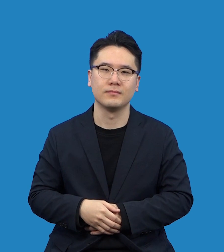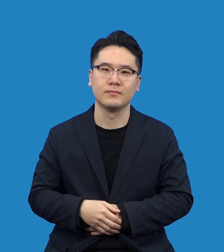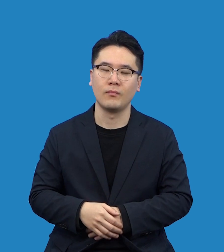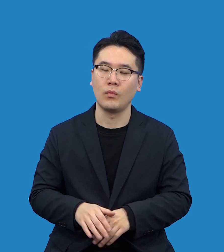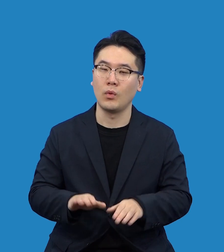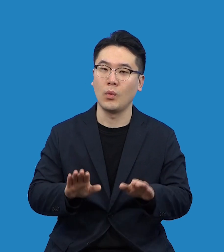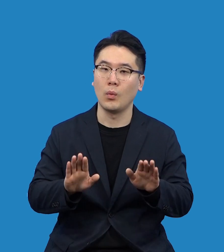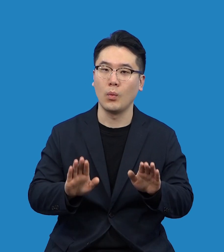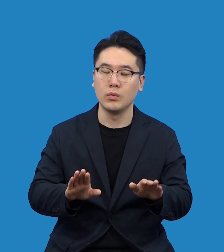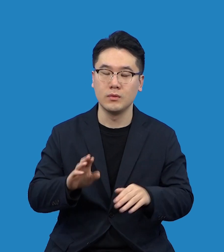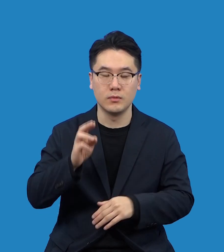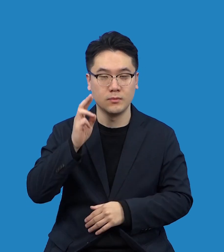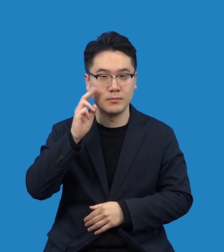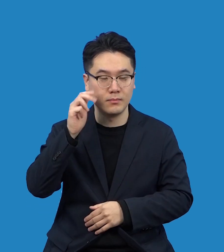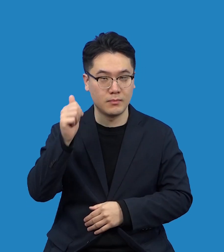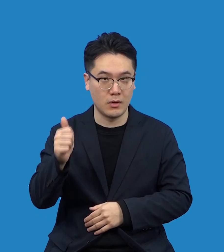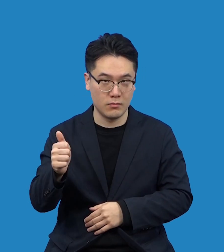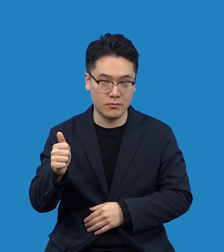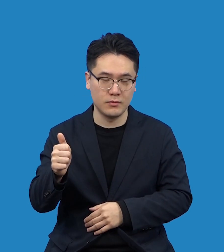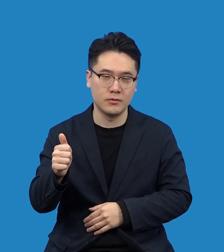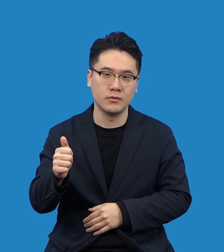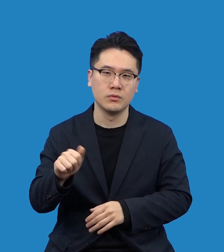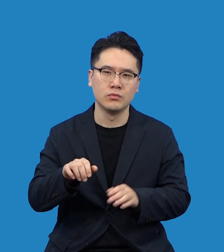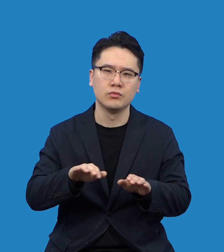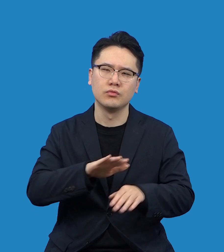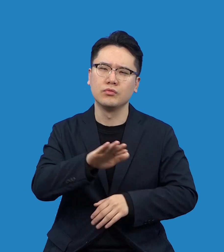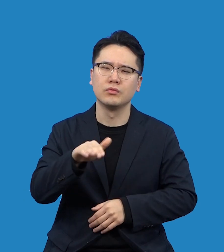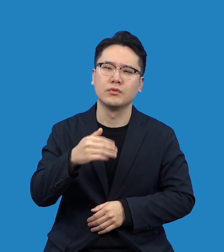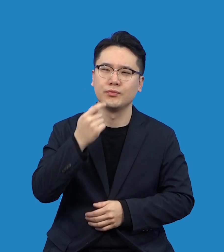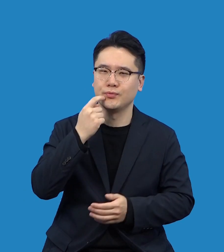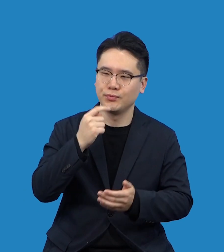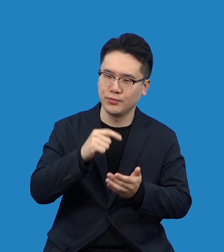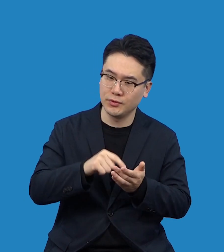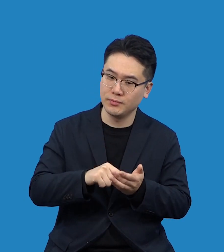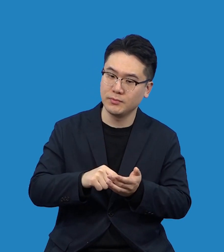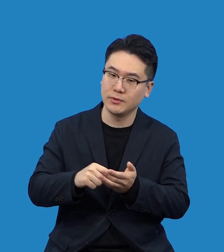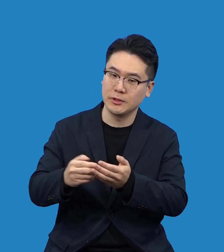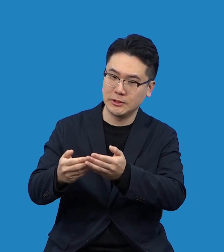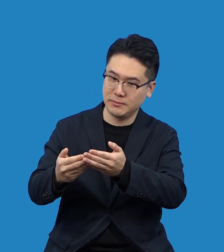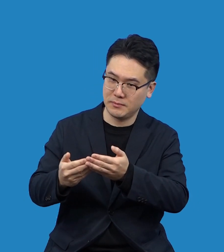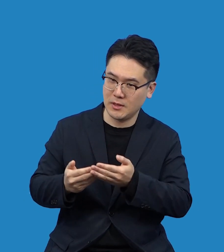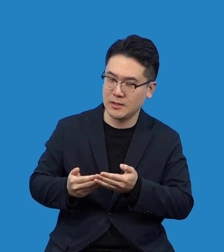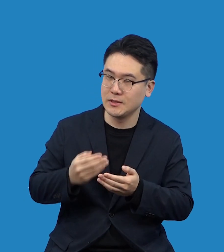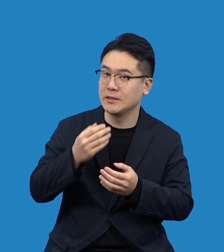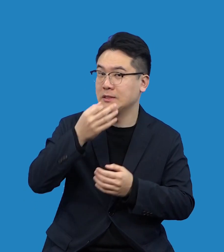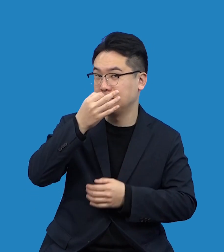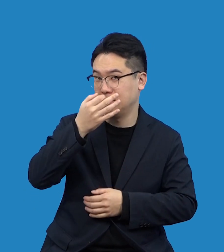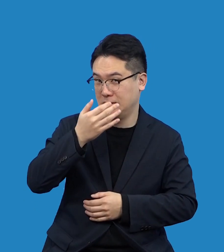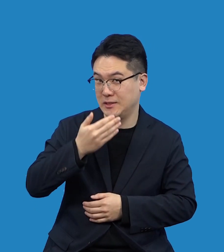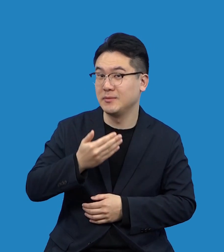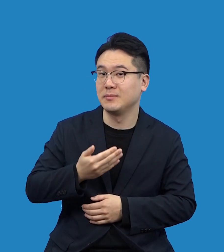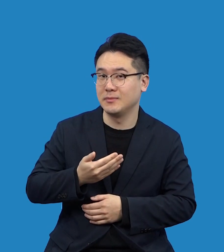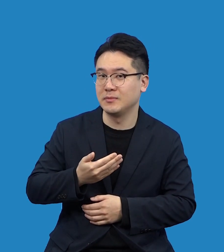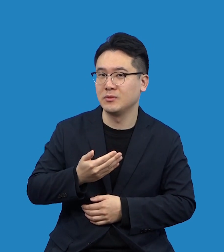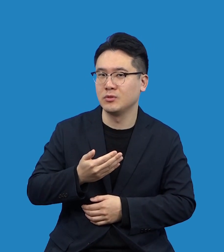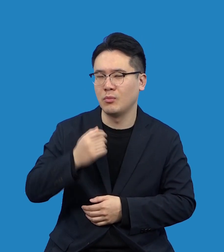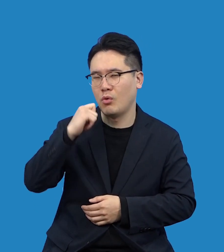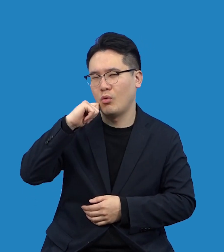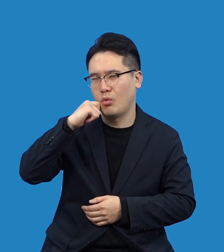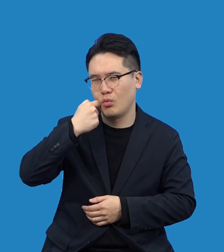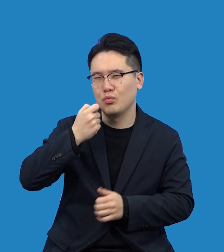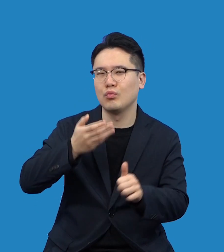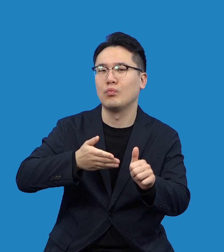오늘 바울은 우리가 쉽게 받아들이기 힘든 아주 어려운 권면을 하고